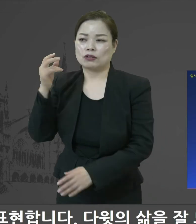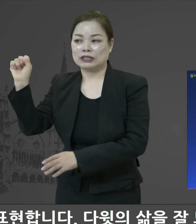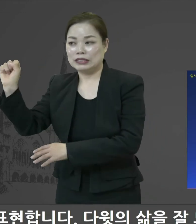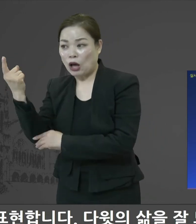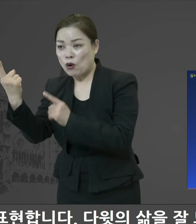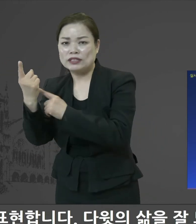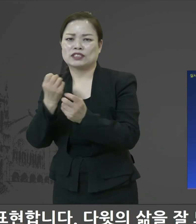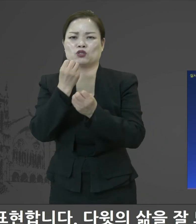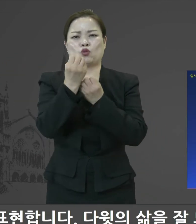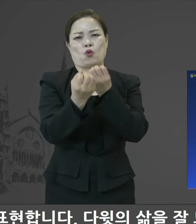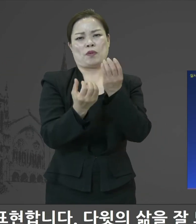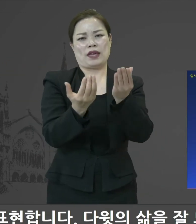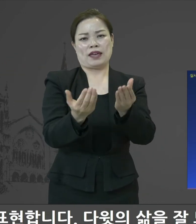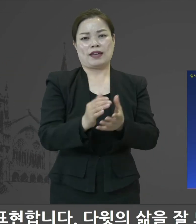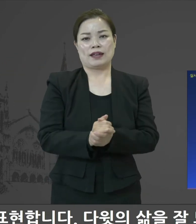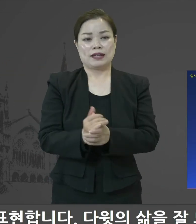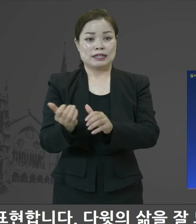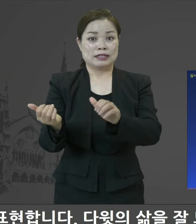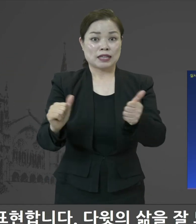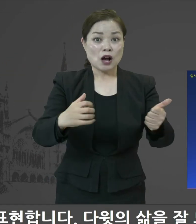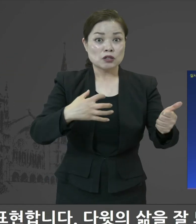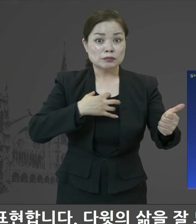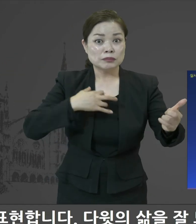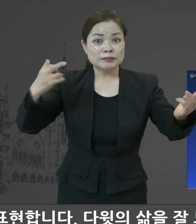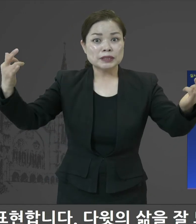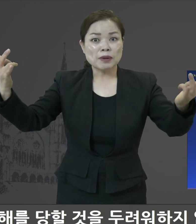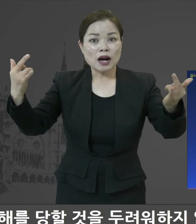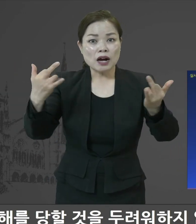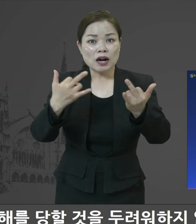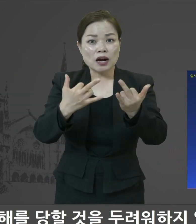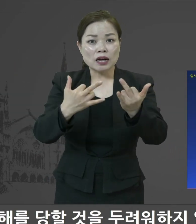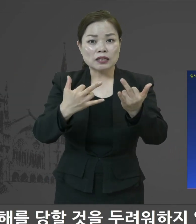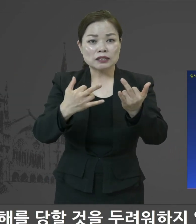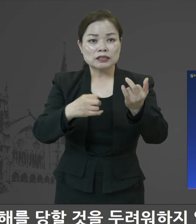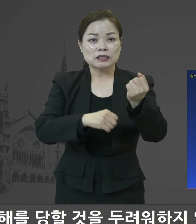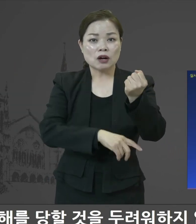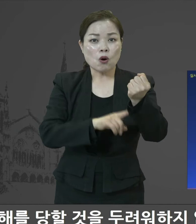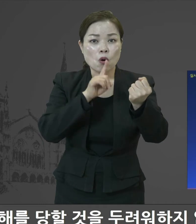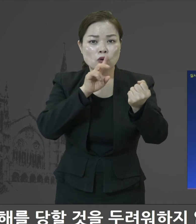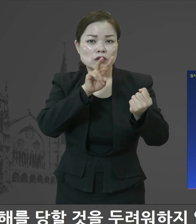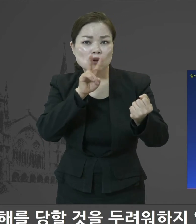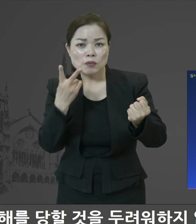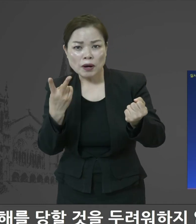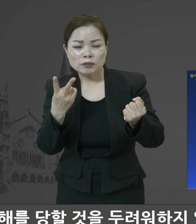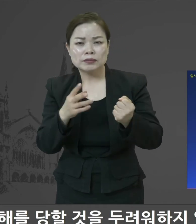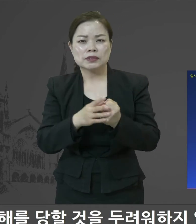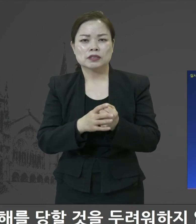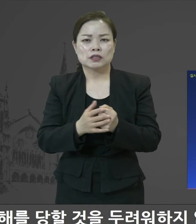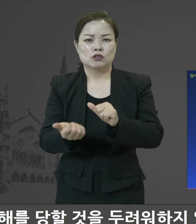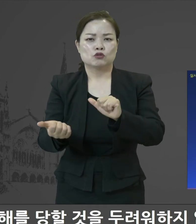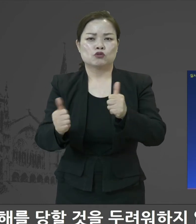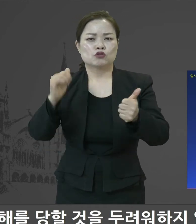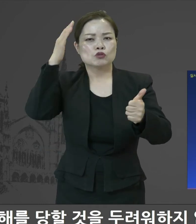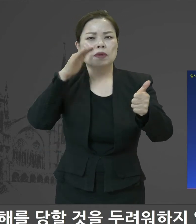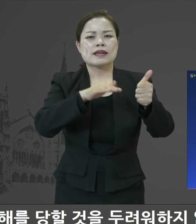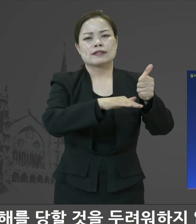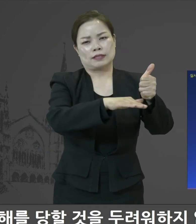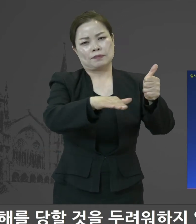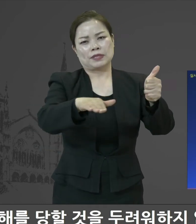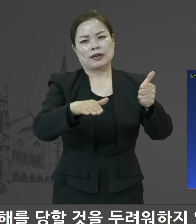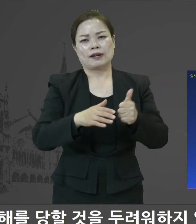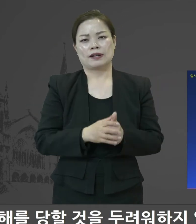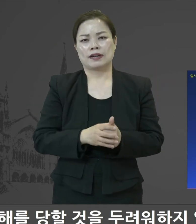고백합니다. 여기서 사망의 음침한 골짜기의 원어를 직역하면 죽음의 그림자입니다. 이